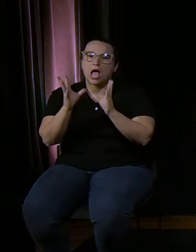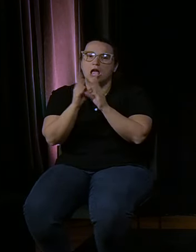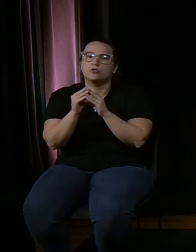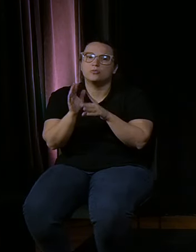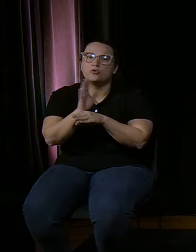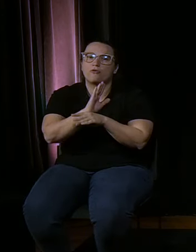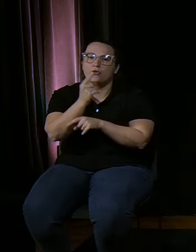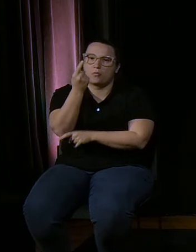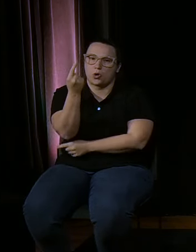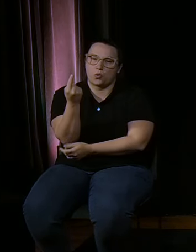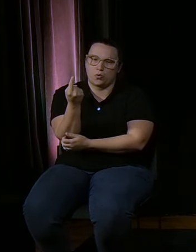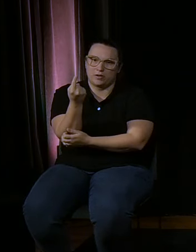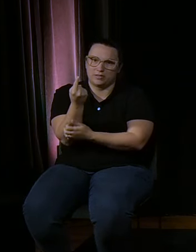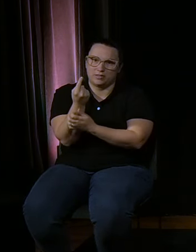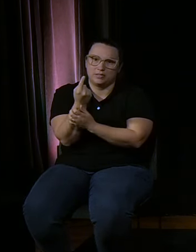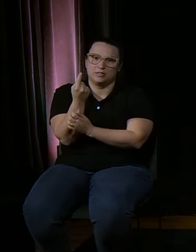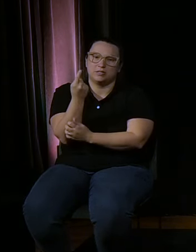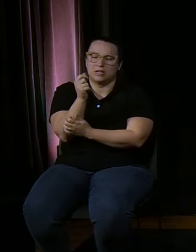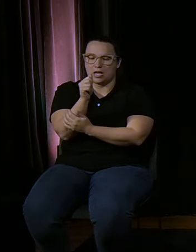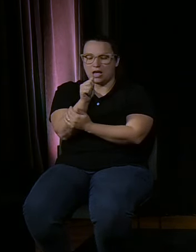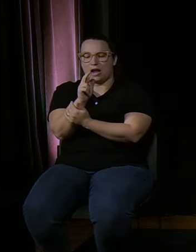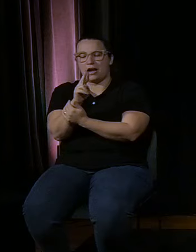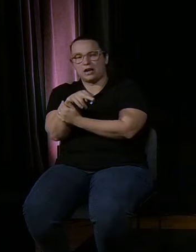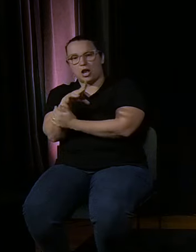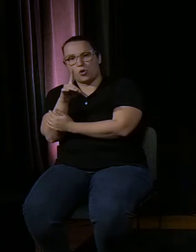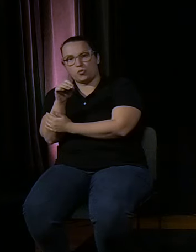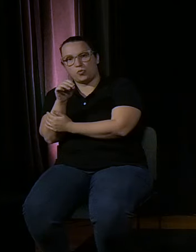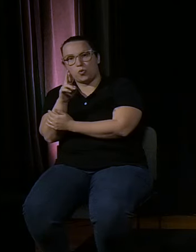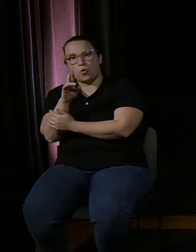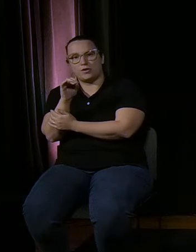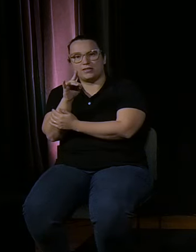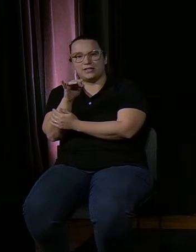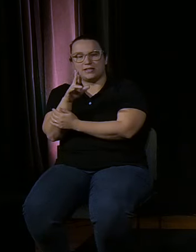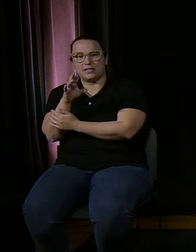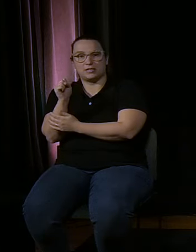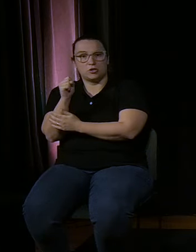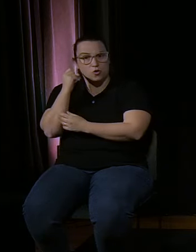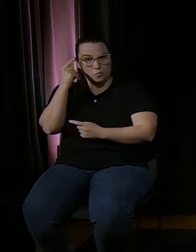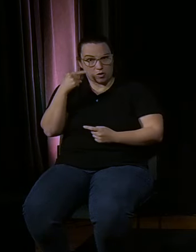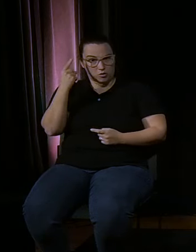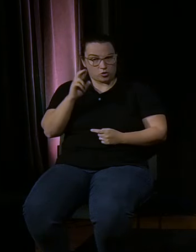1, com o roteiro de Arnaldo Rodrigues. Um